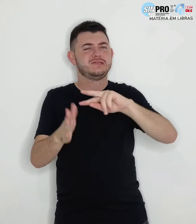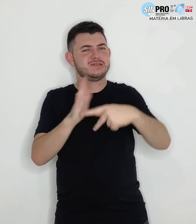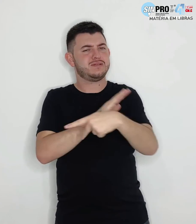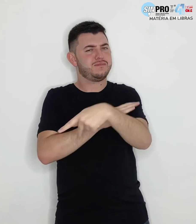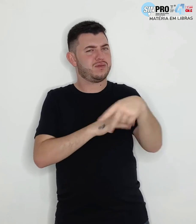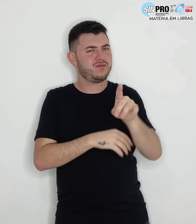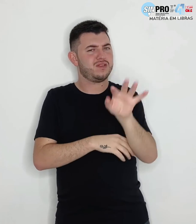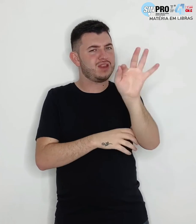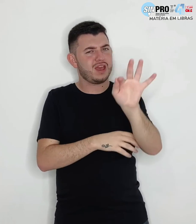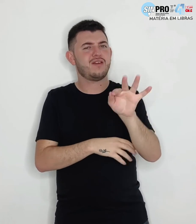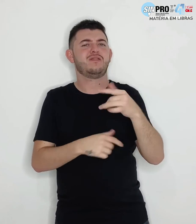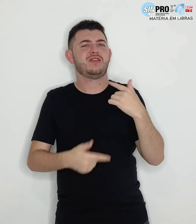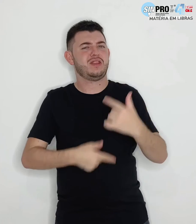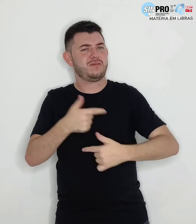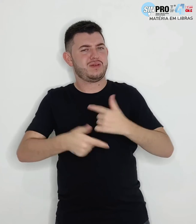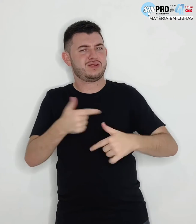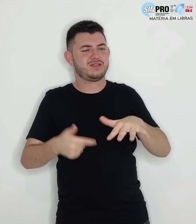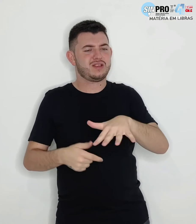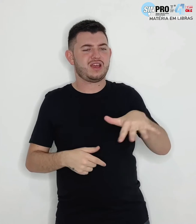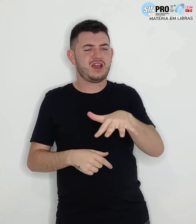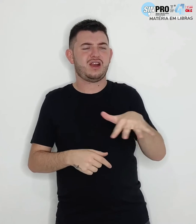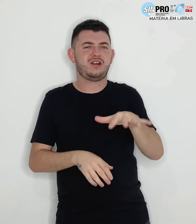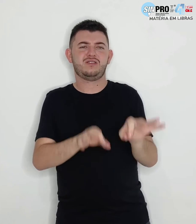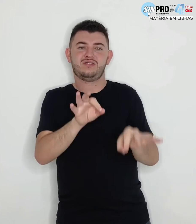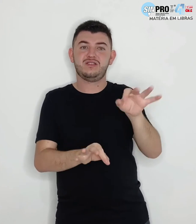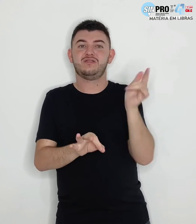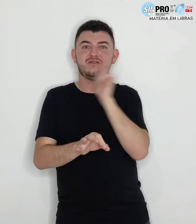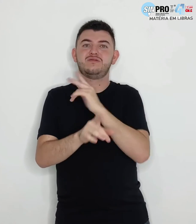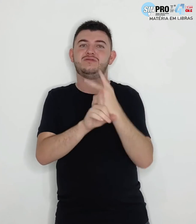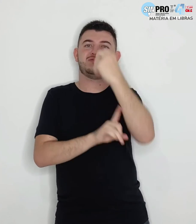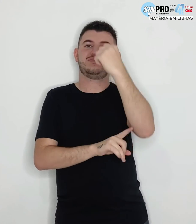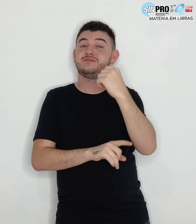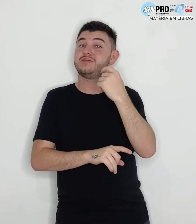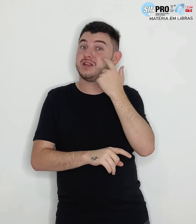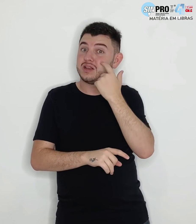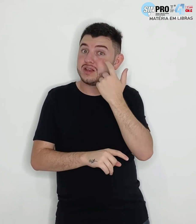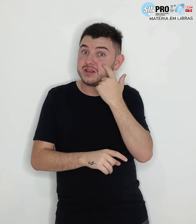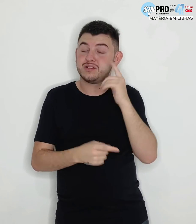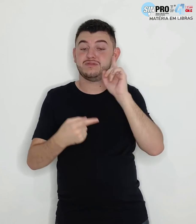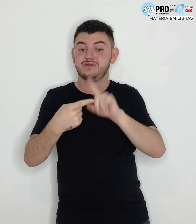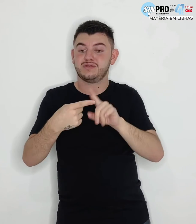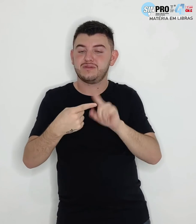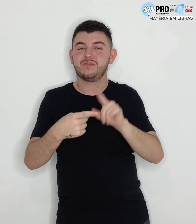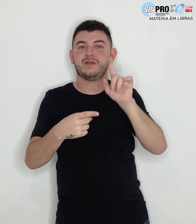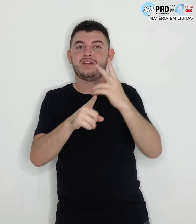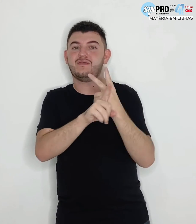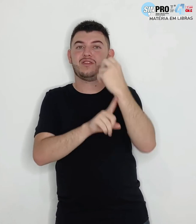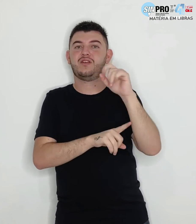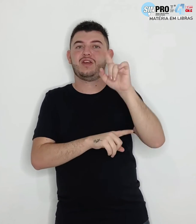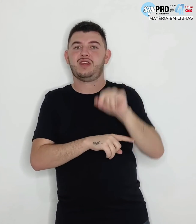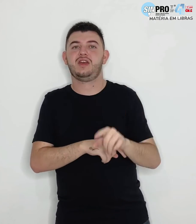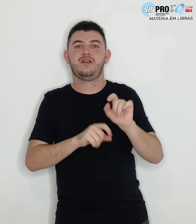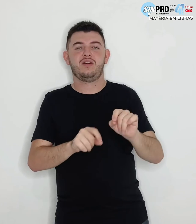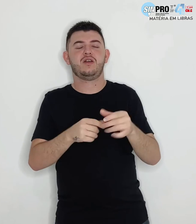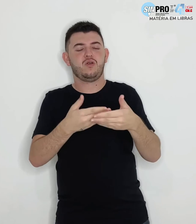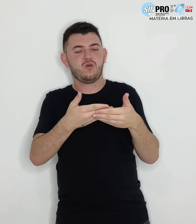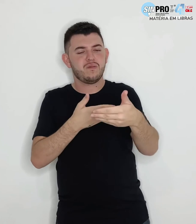campo judicial e já teve algumas vitórias. A primeira delas foi ainda no início da discussão na implementação da reforma